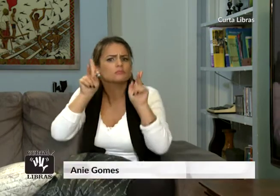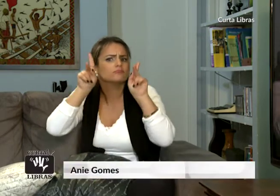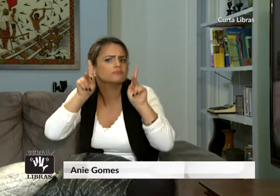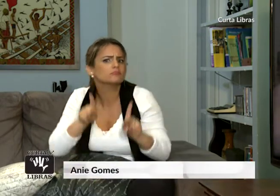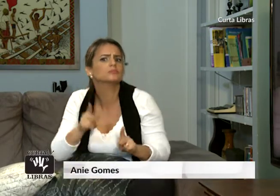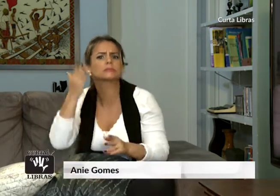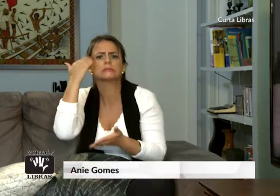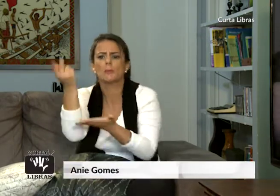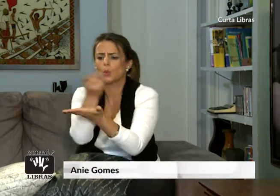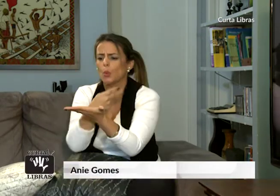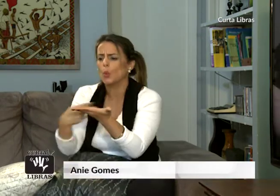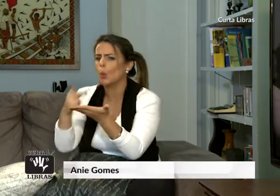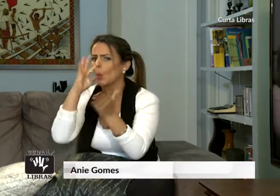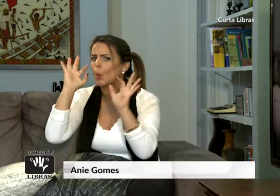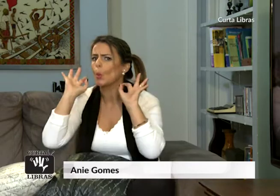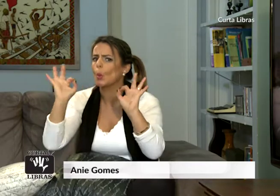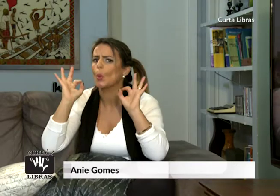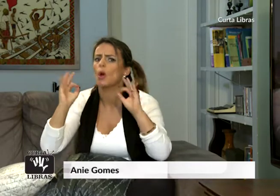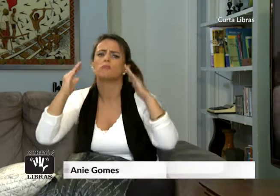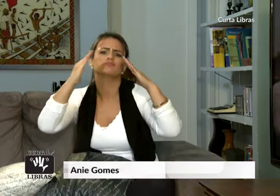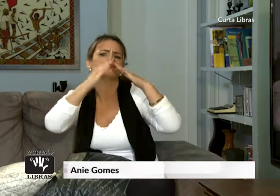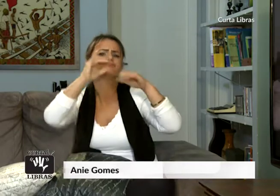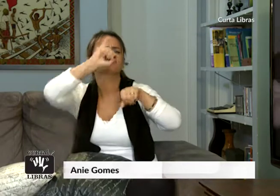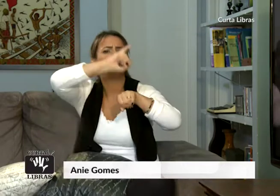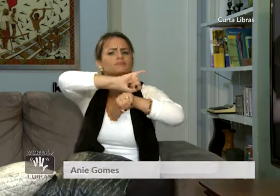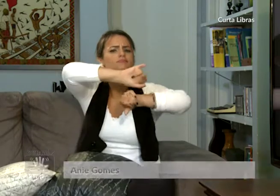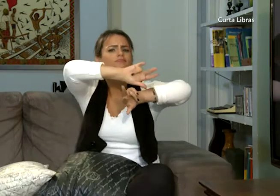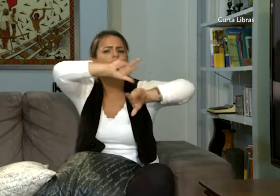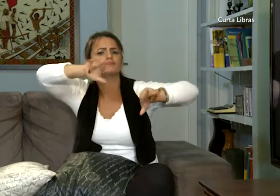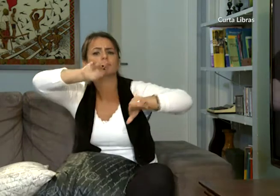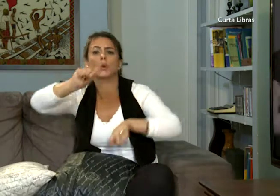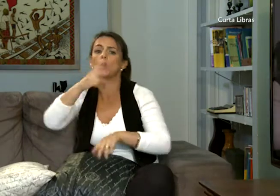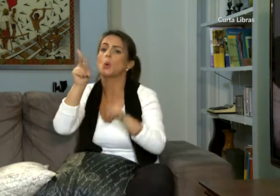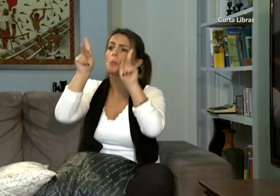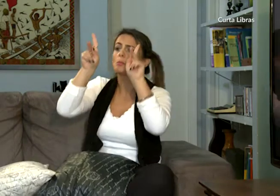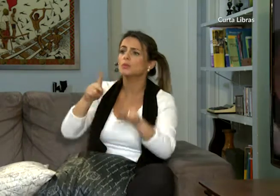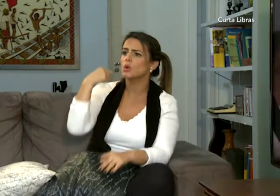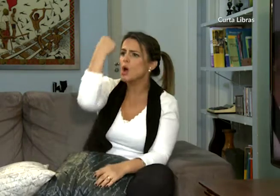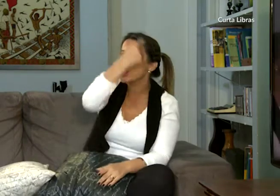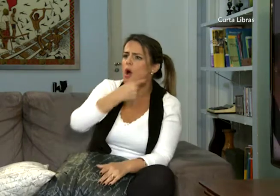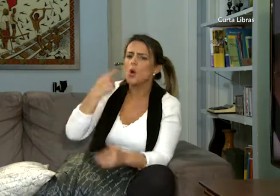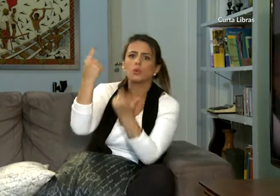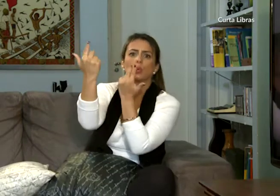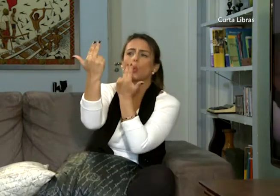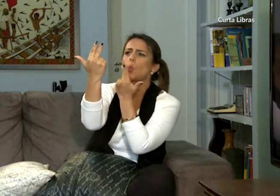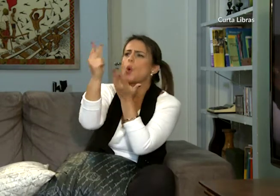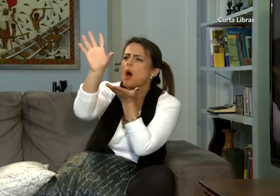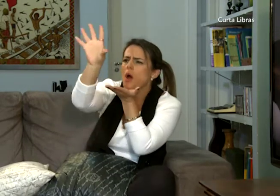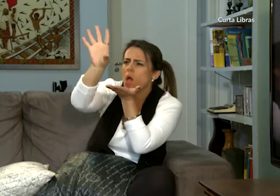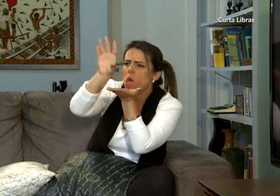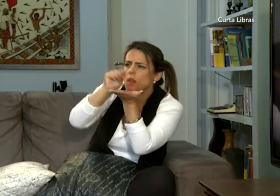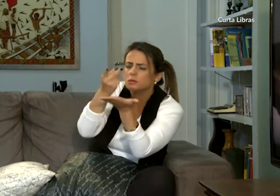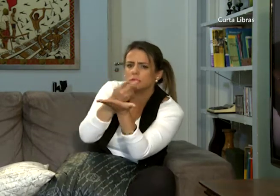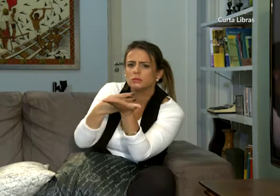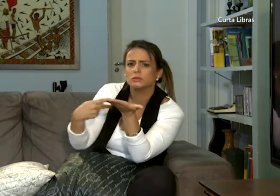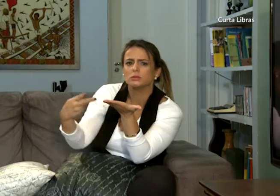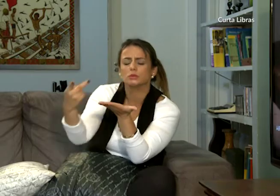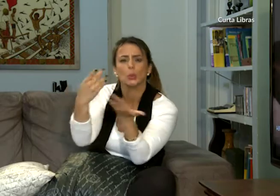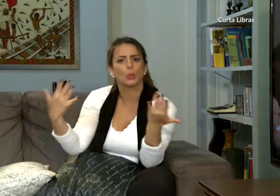que têm o dom do desenho? Pessoas que conseguem reproduzir a imagem de objetos simplesmente os olhando ou ainda fazer